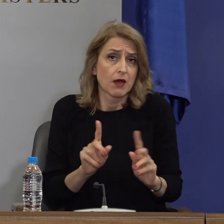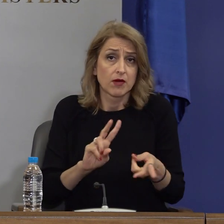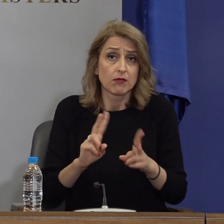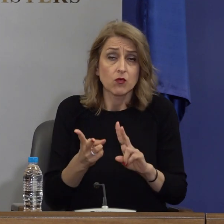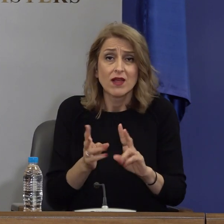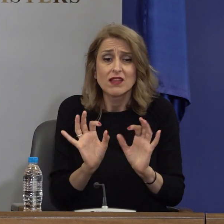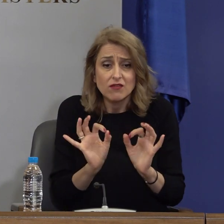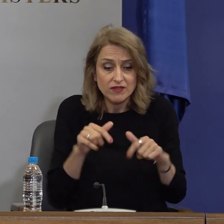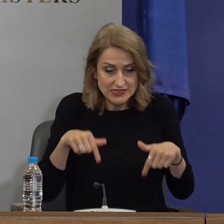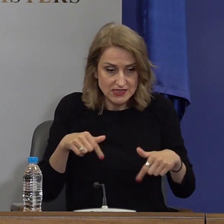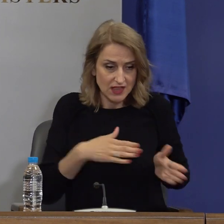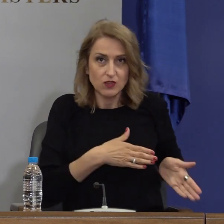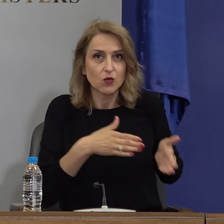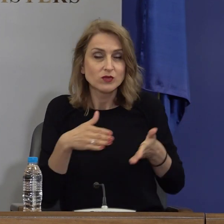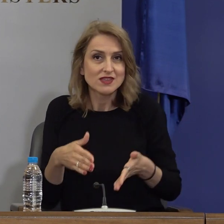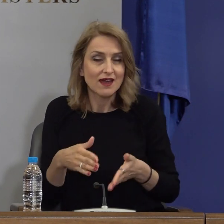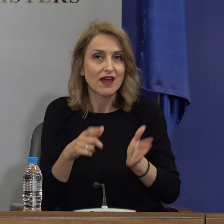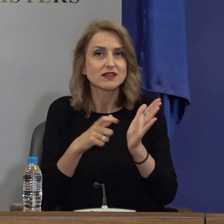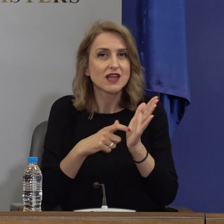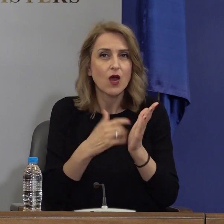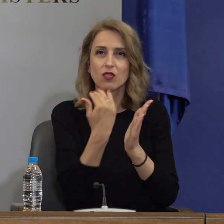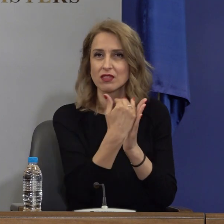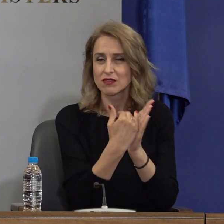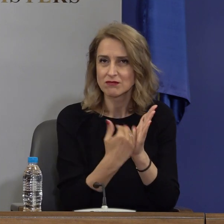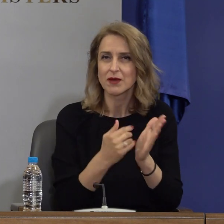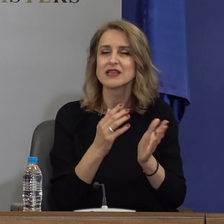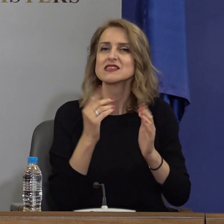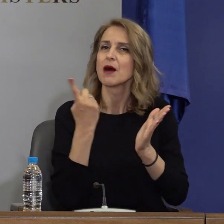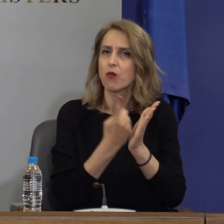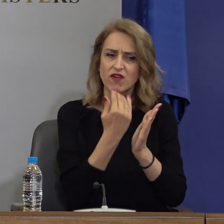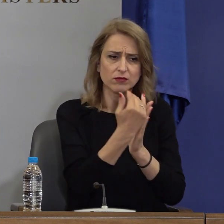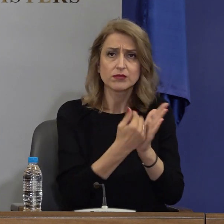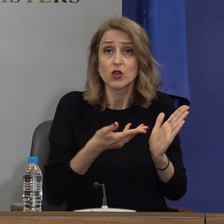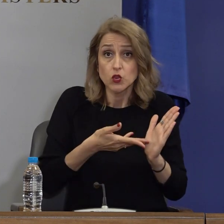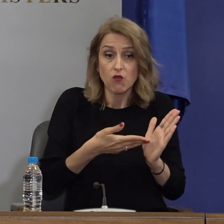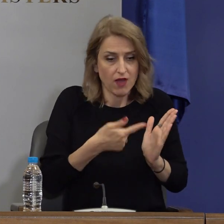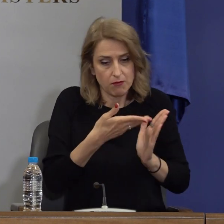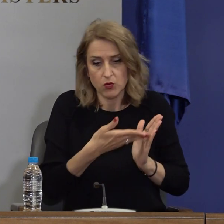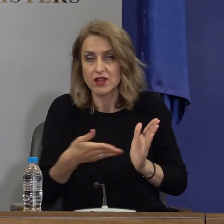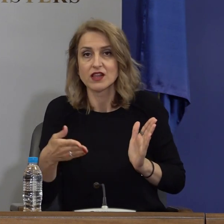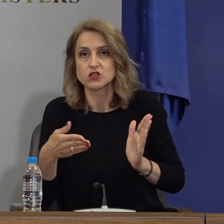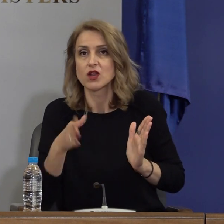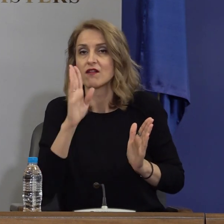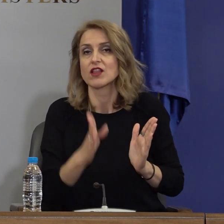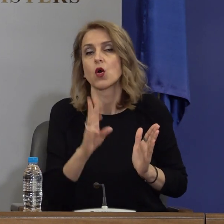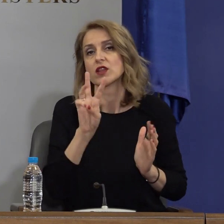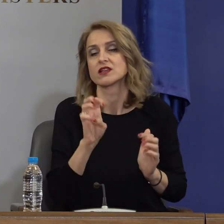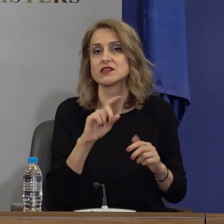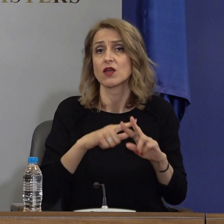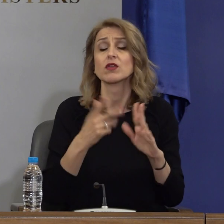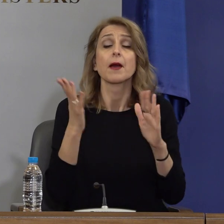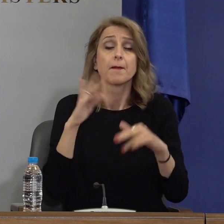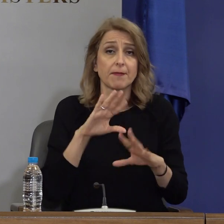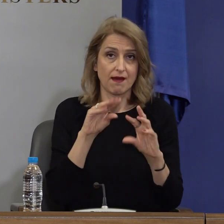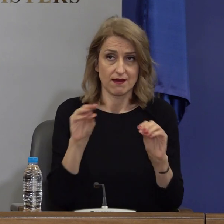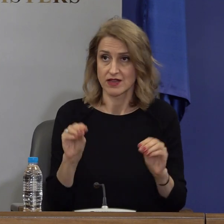което действа в момента като заповед, продължава да си действа и за бъдеще. Пак казвам, не трябва да създаваме някаква